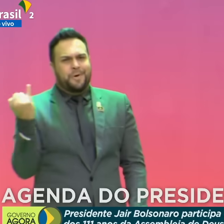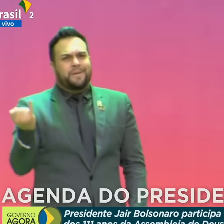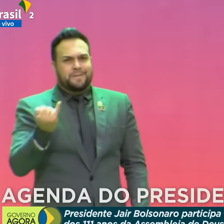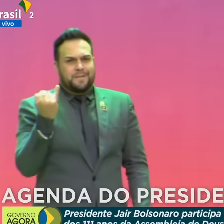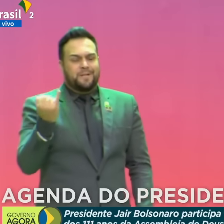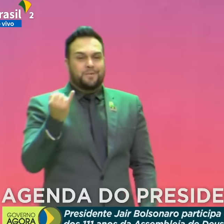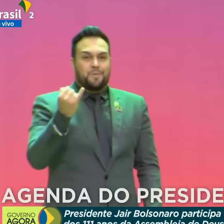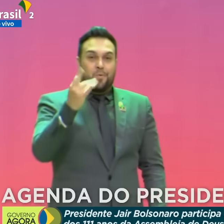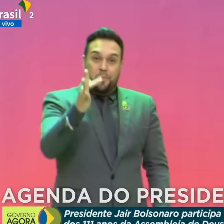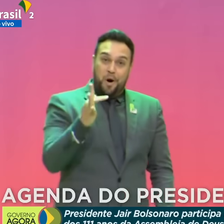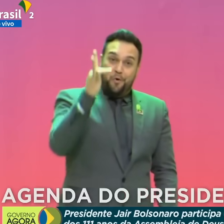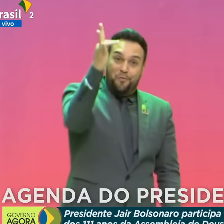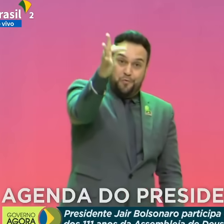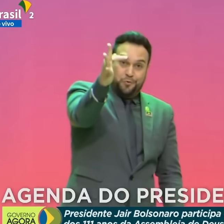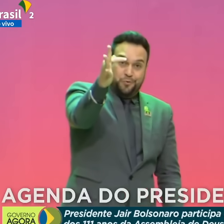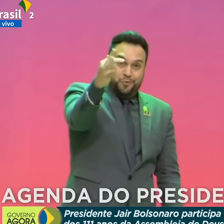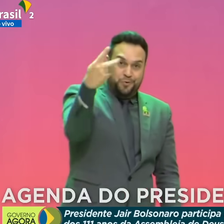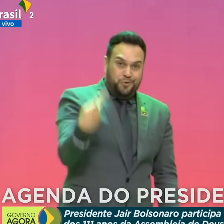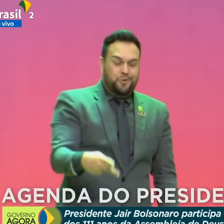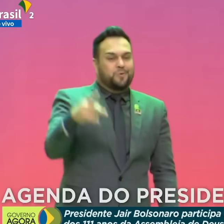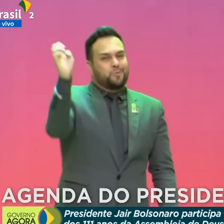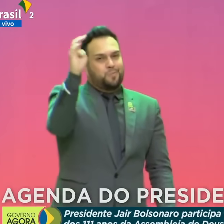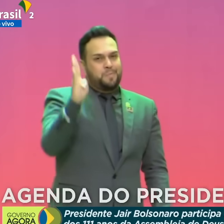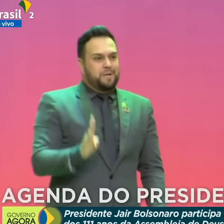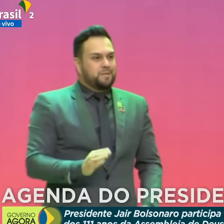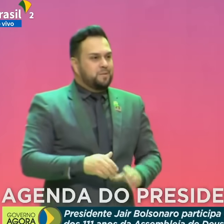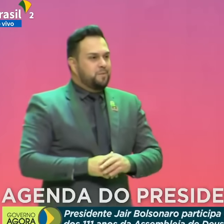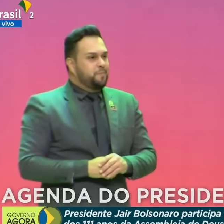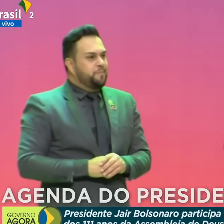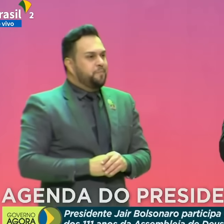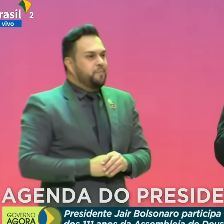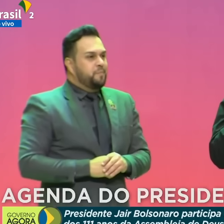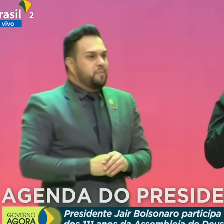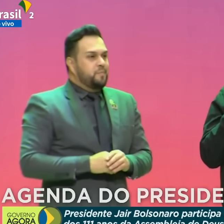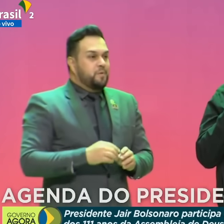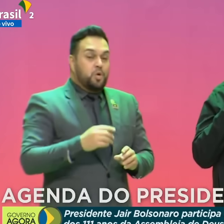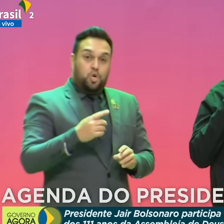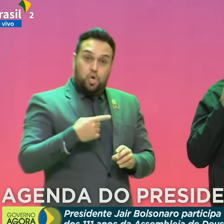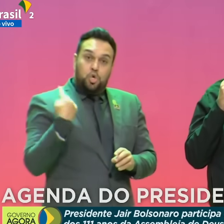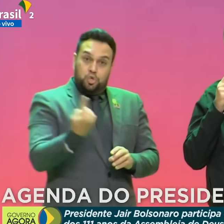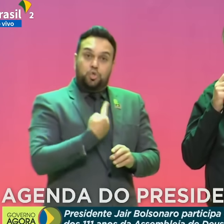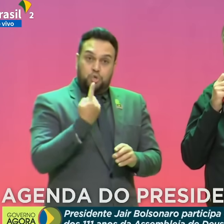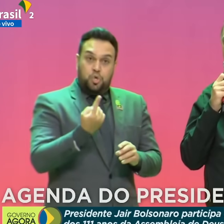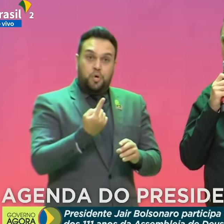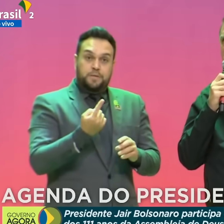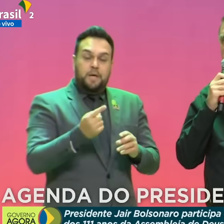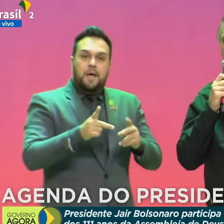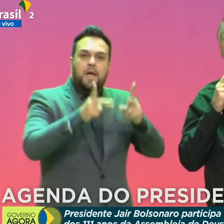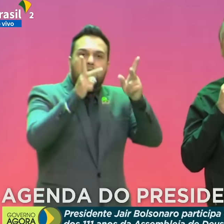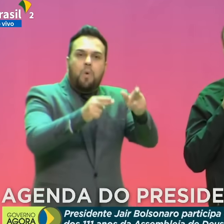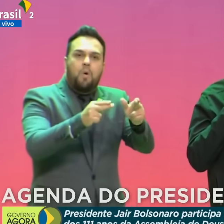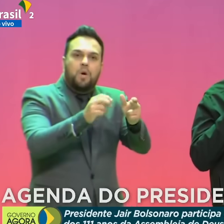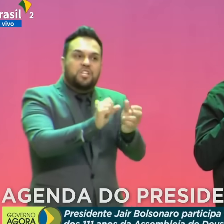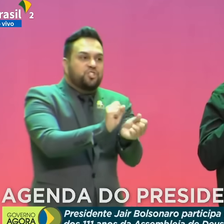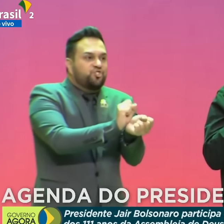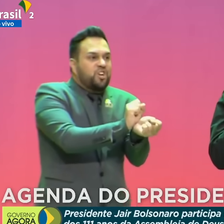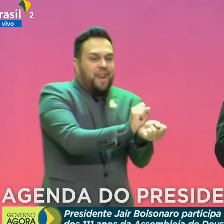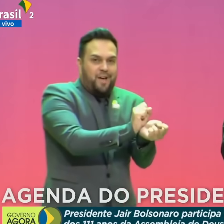importante para o futuro da nossa nação. Nós somos escravos das nossas decisões.